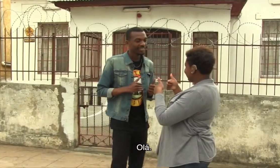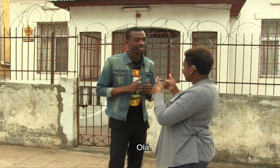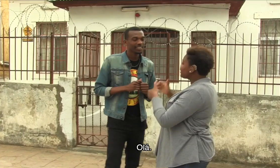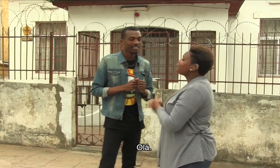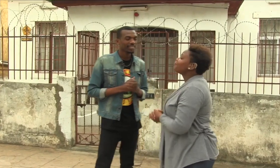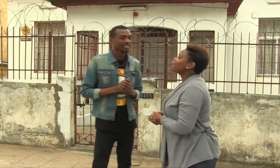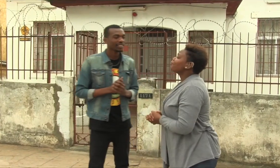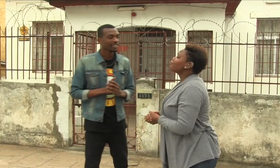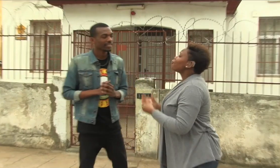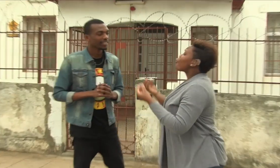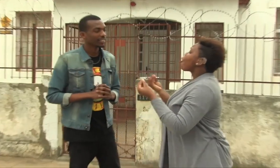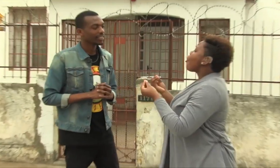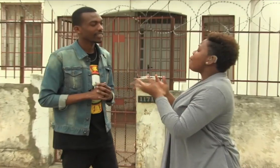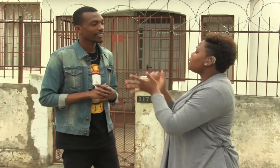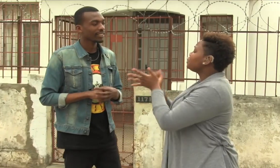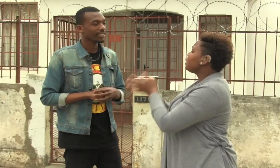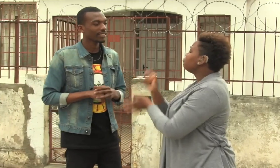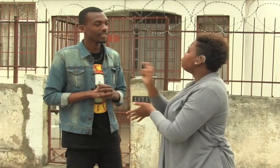Olá!